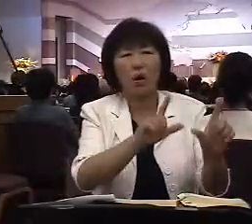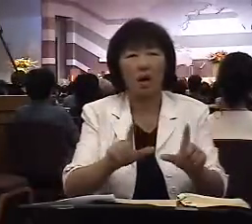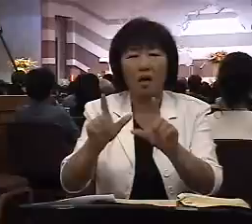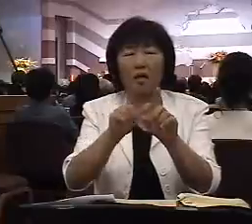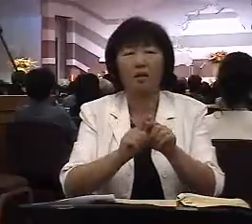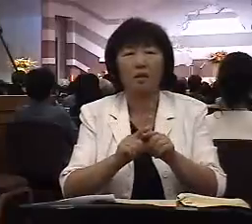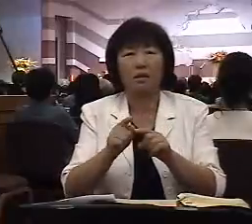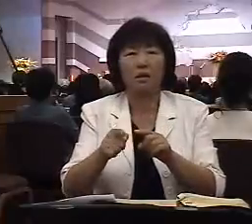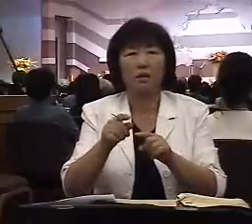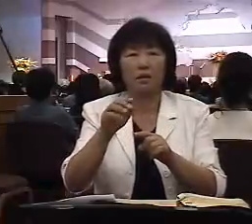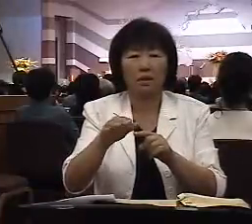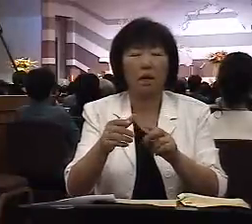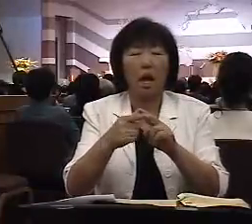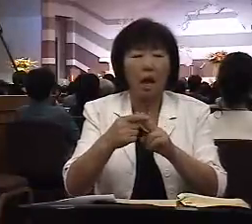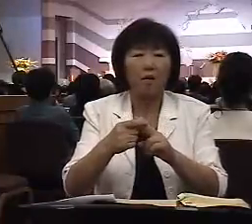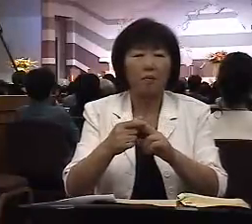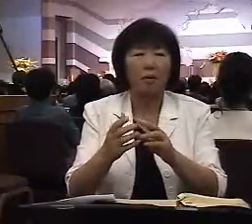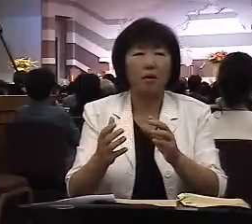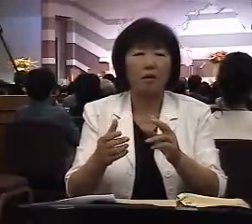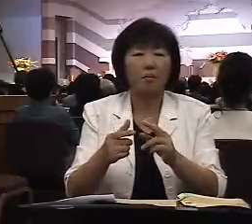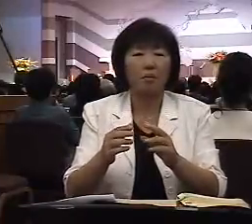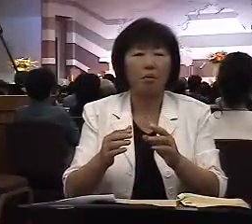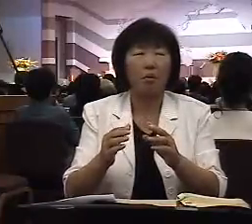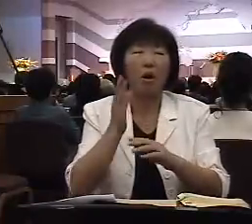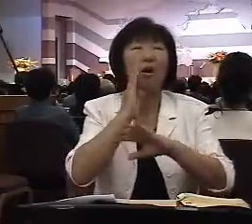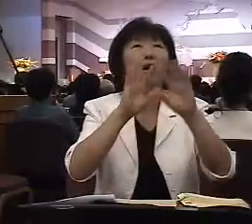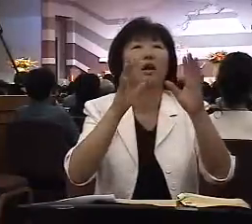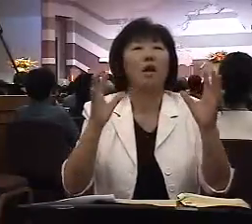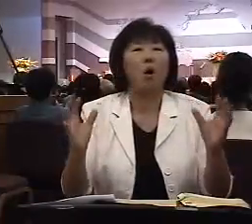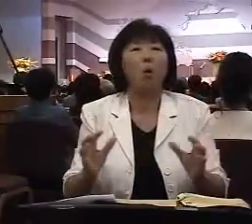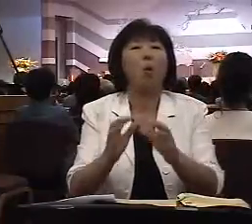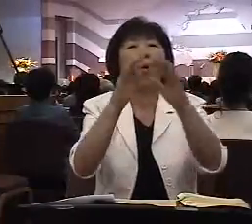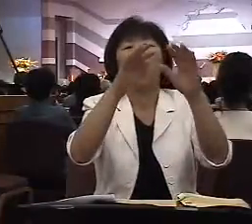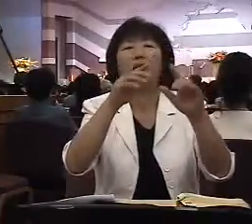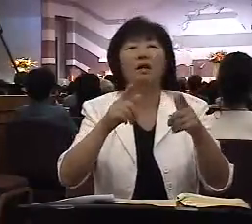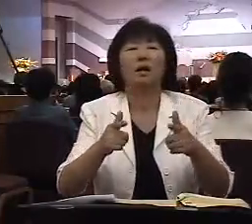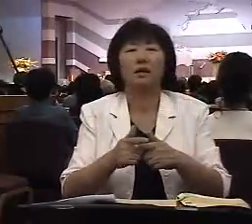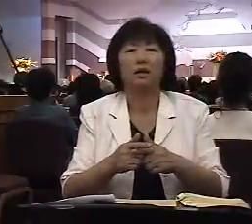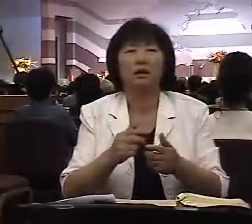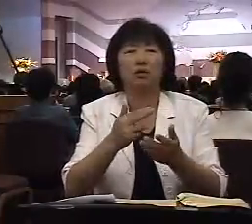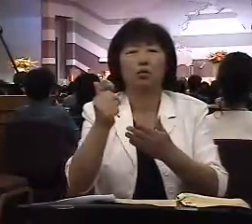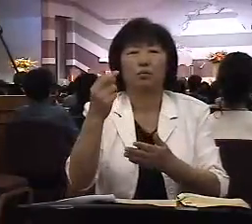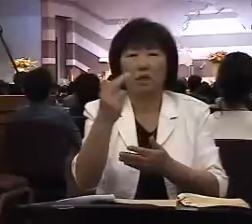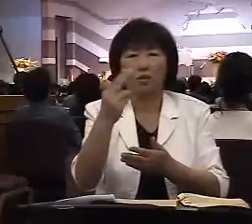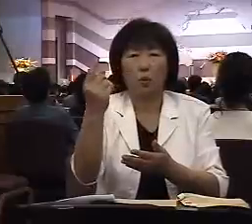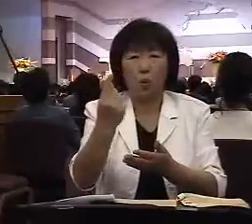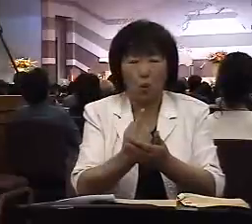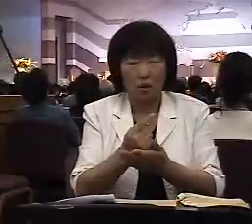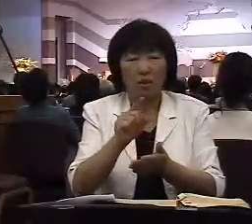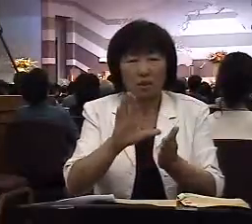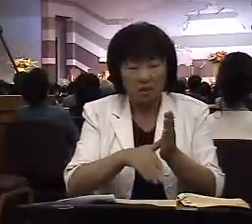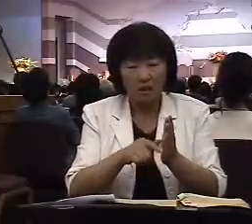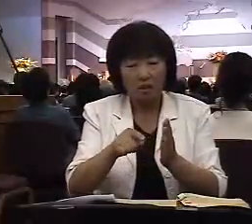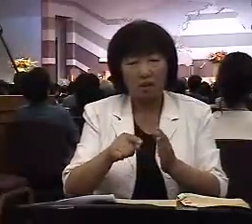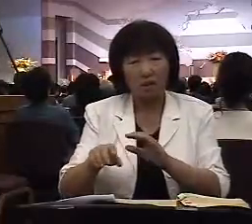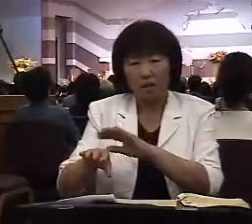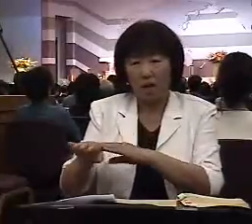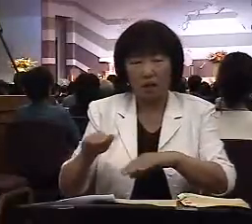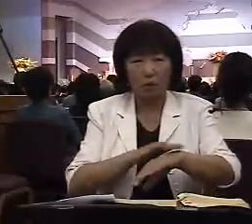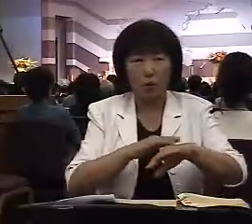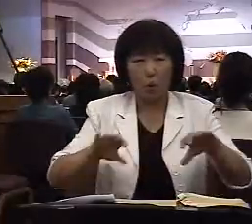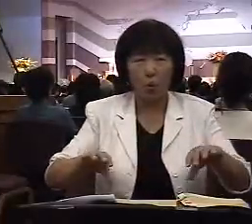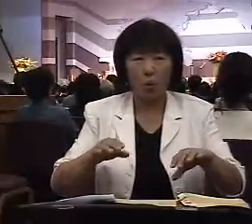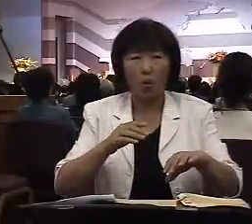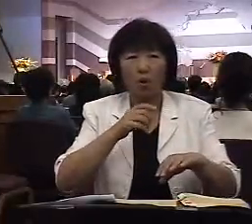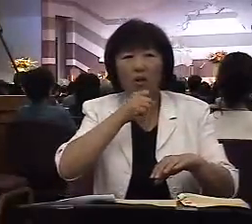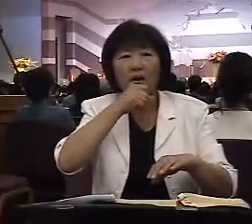그게 묻혀서 하늘나라 올라가는 것 아닙니다. 주님 다시 오실 그 순간이 다가와 오는데, 여러분들이 양의 편에 있을 것입니까?